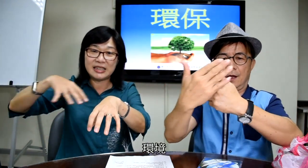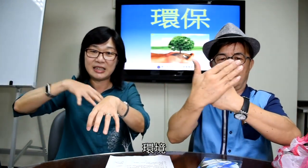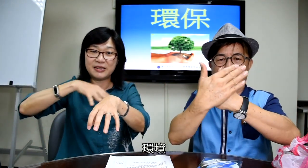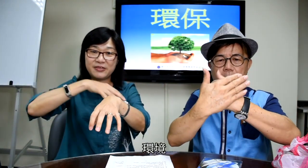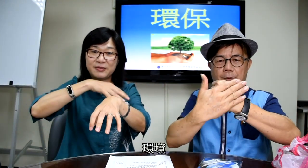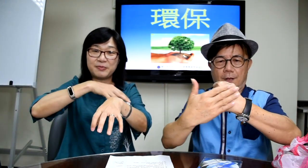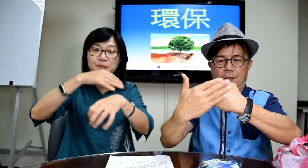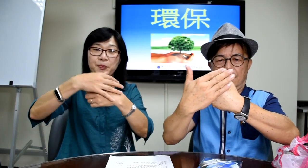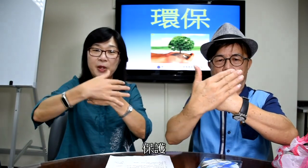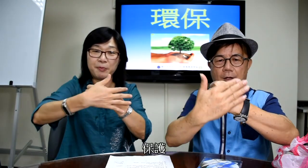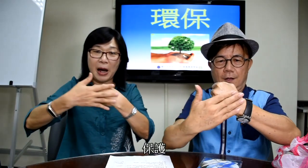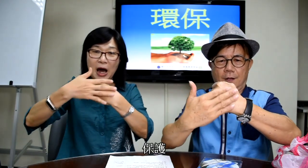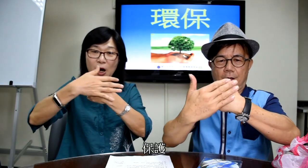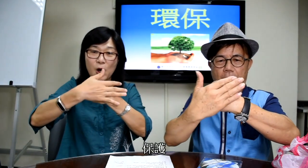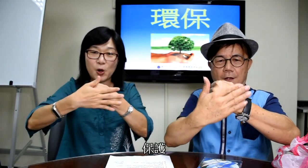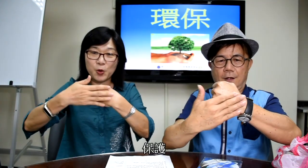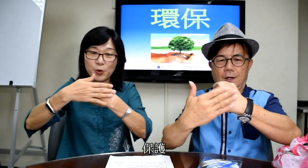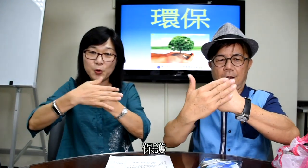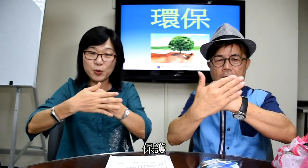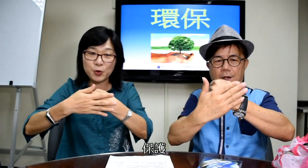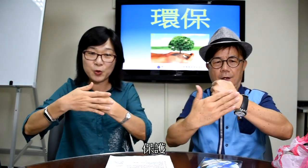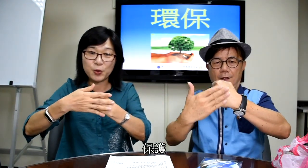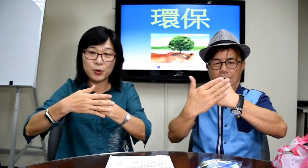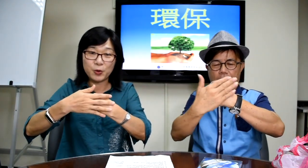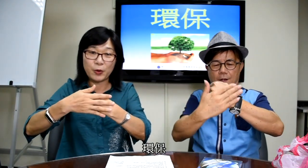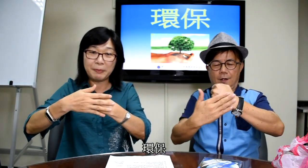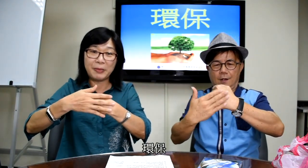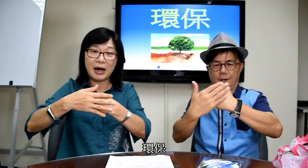境保护，